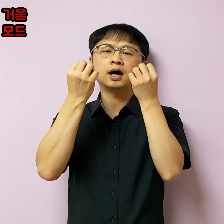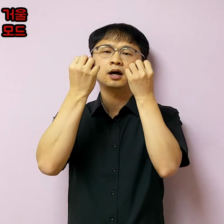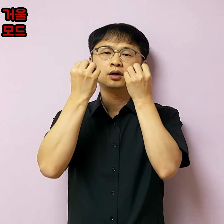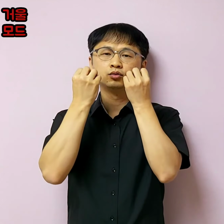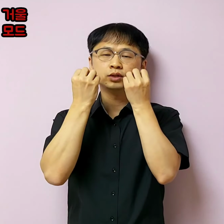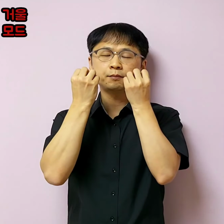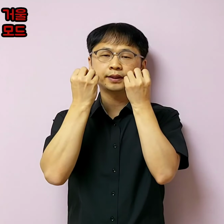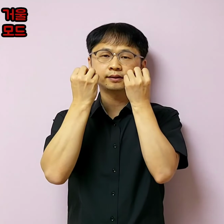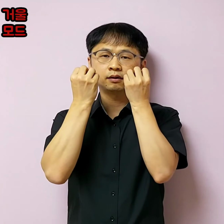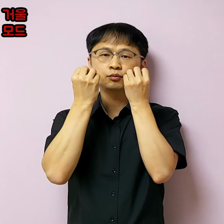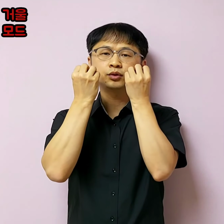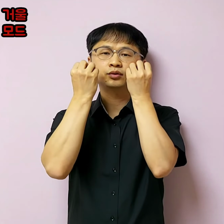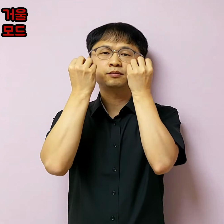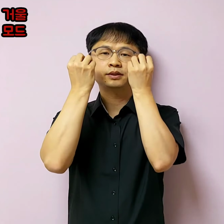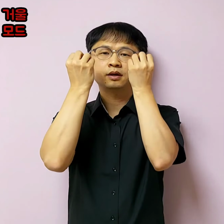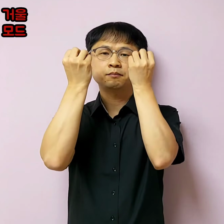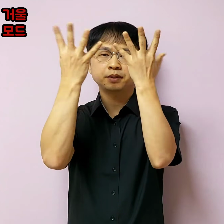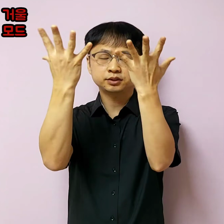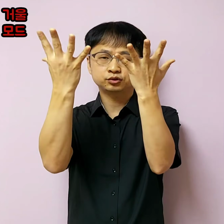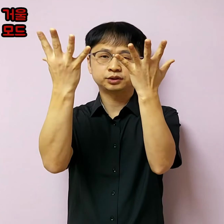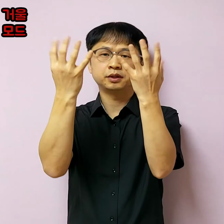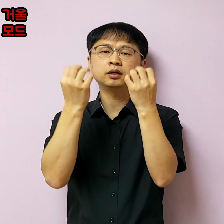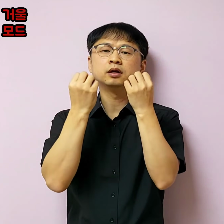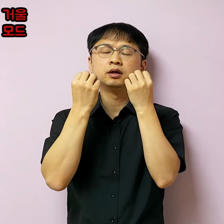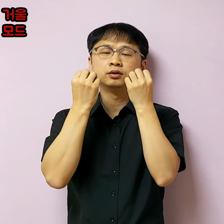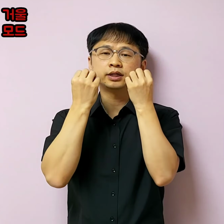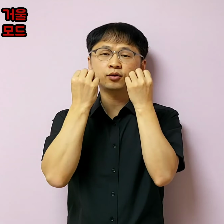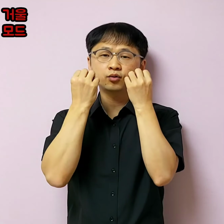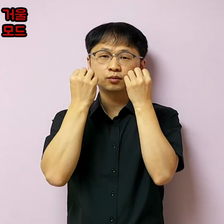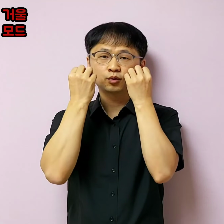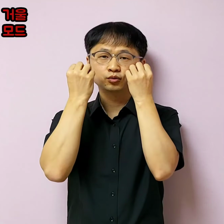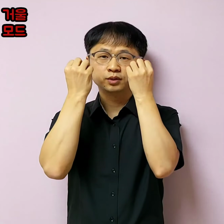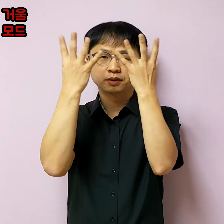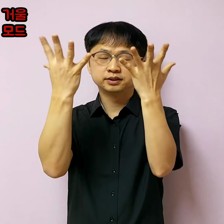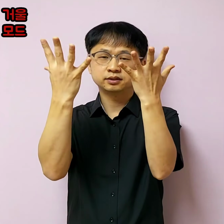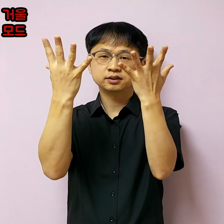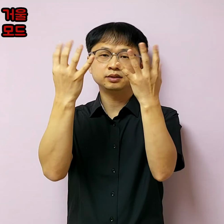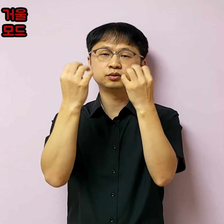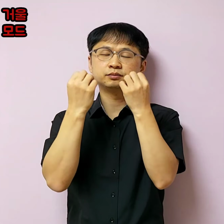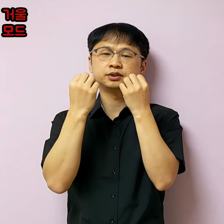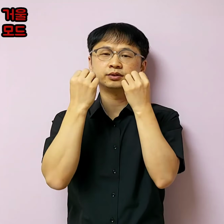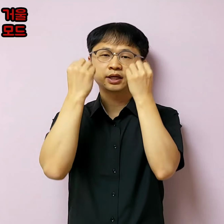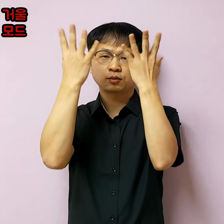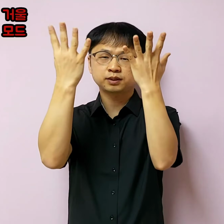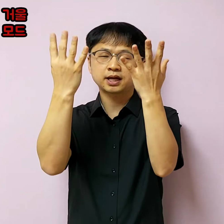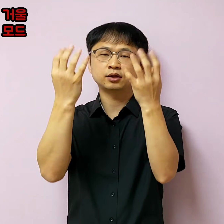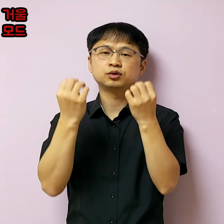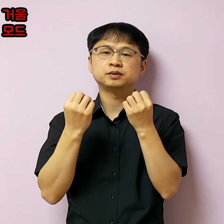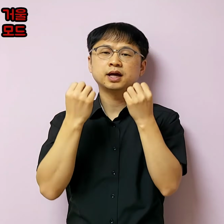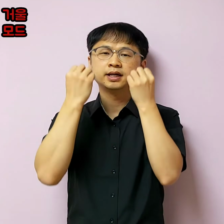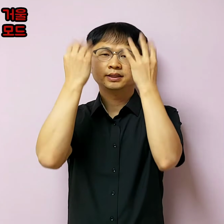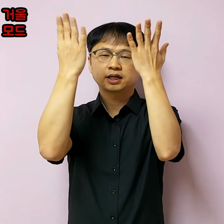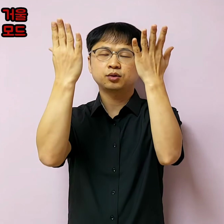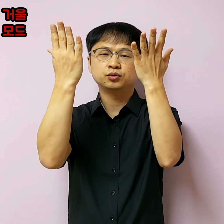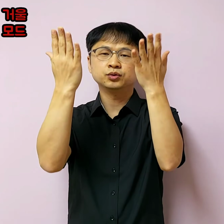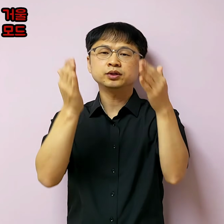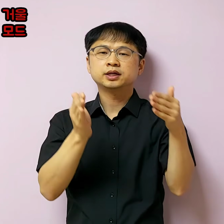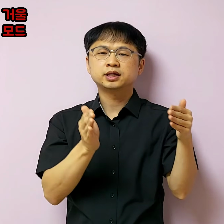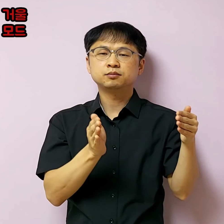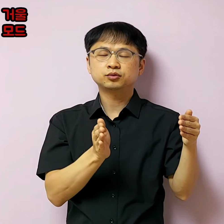모았다가 눈앞에서 위로 들면서 펼쳐주시면 새로운 걸 보고 눈이 번쩍 뜨이는 모습이죠. 새롭다라는 수어입니다. 새로운